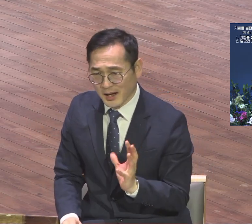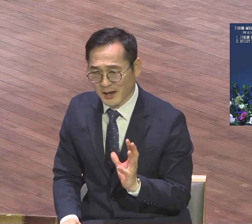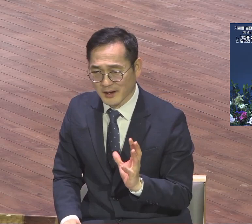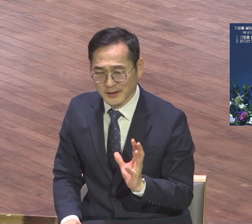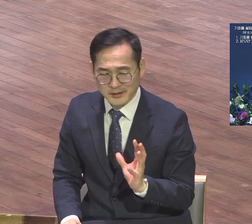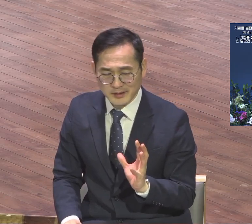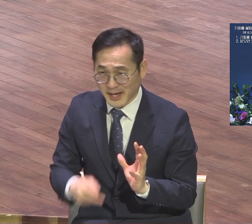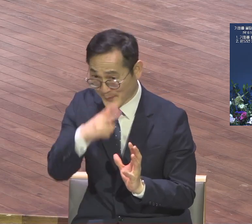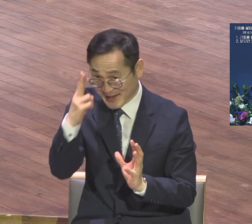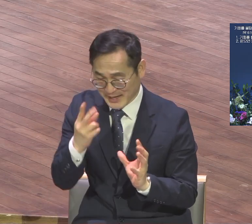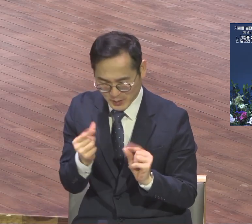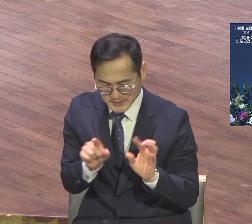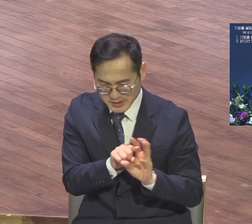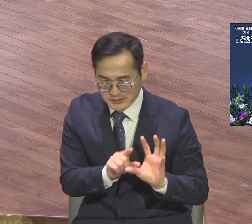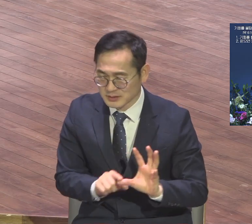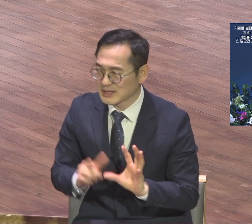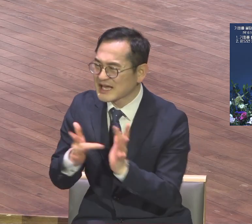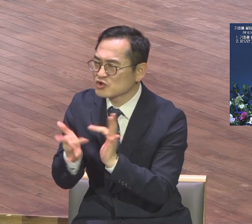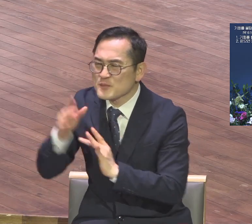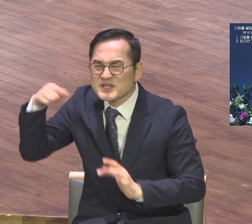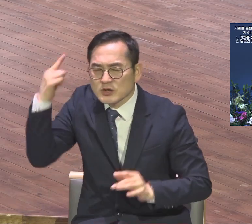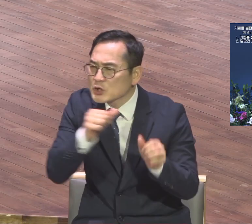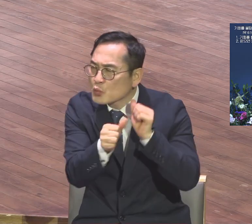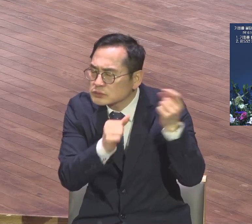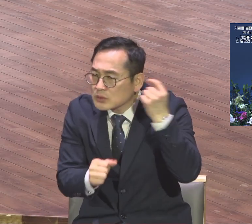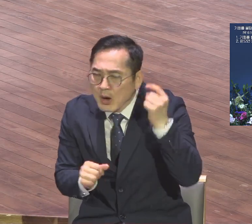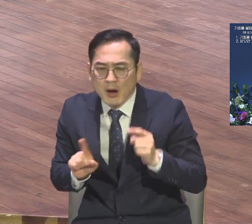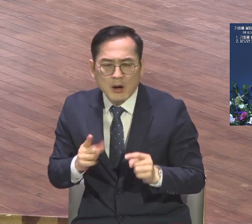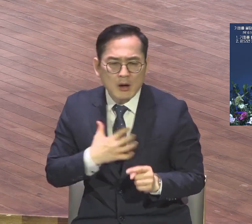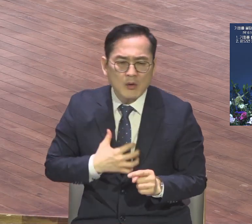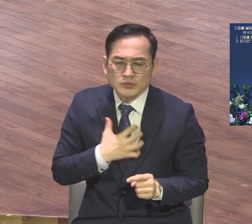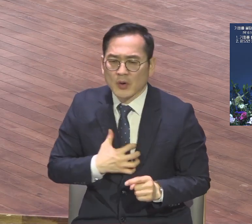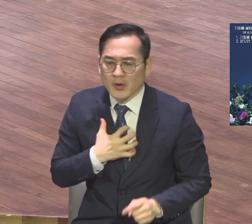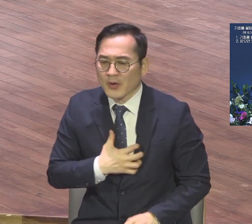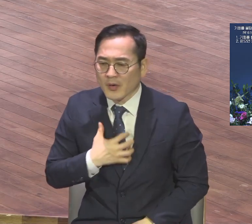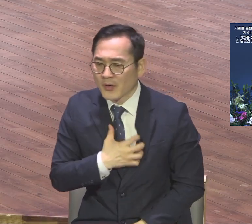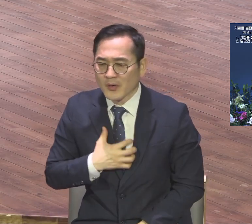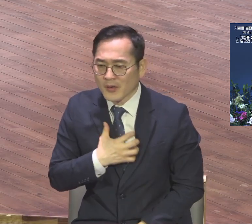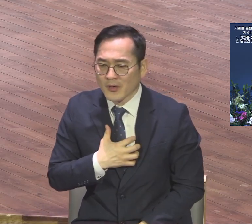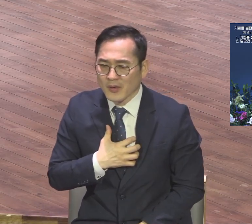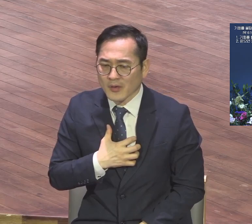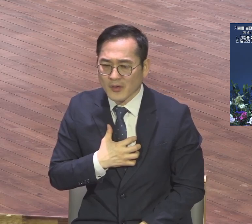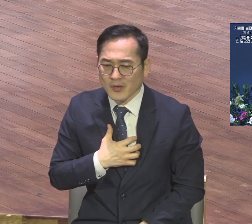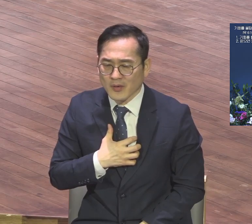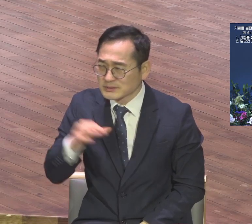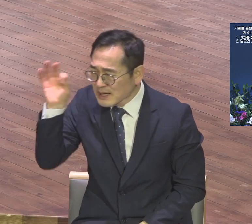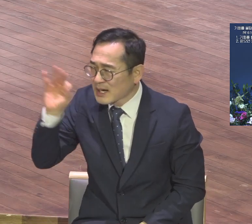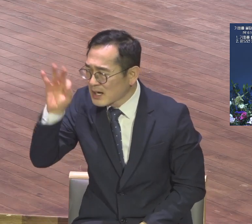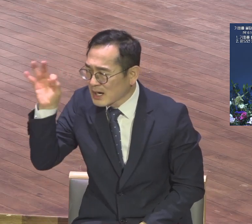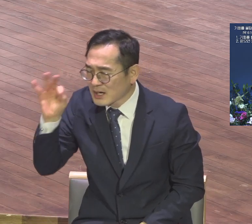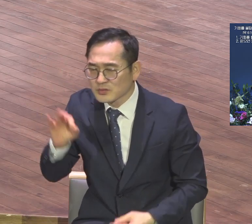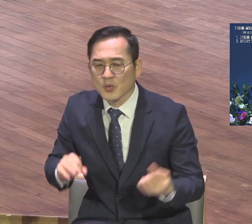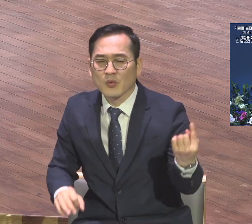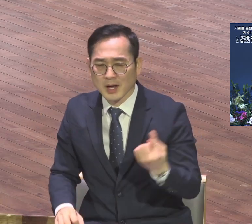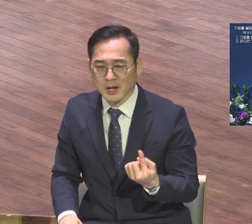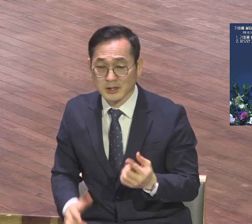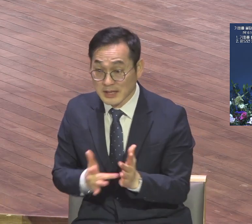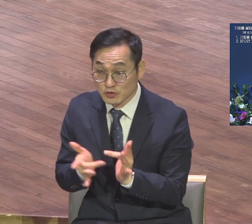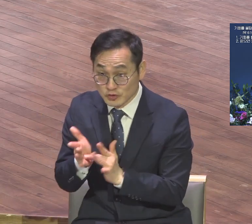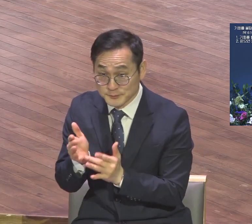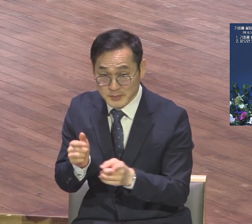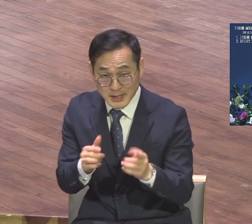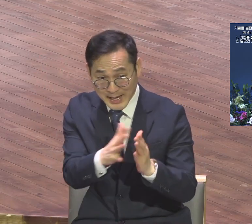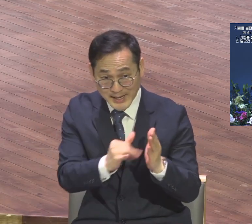마리아와 그 형제들이 예수 미쳤다라는 소문이 막 나니까 잡으러 왔다 찾으러 왔다. 예수님은 이미